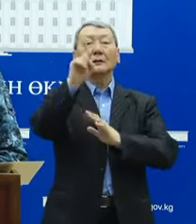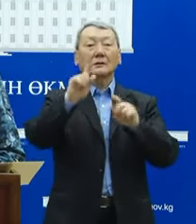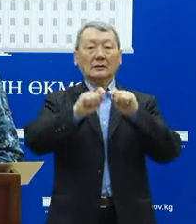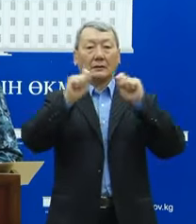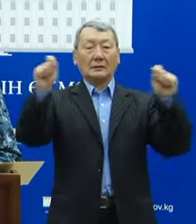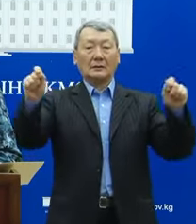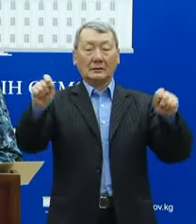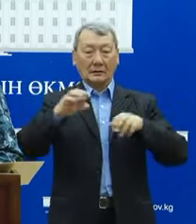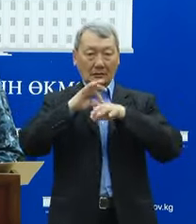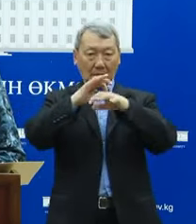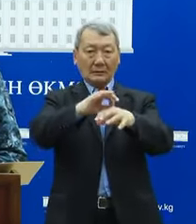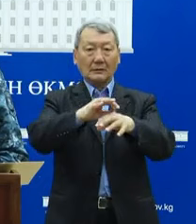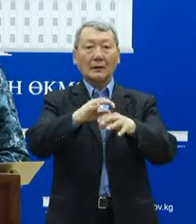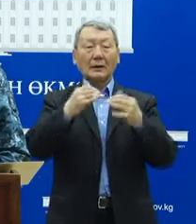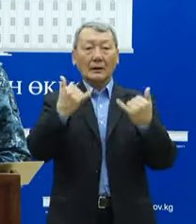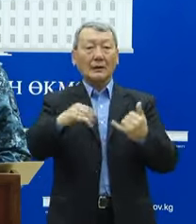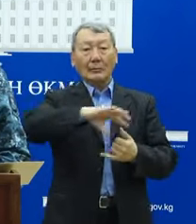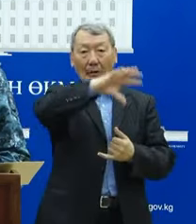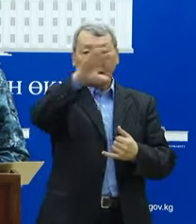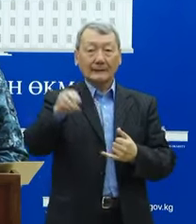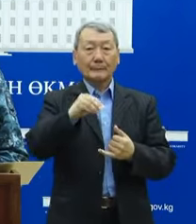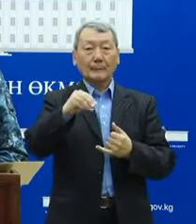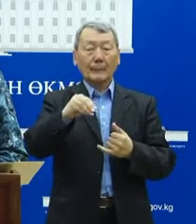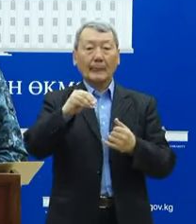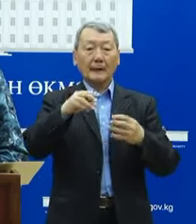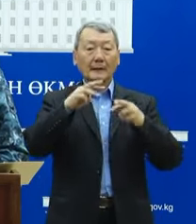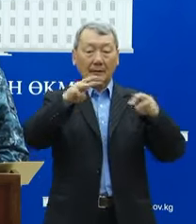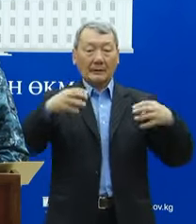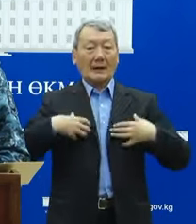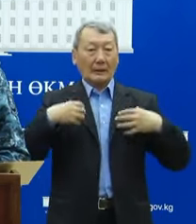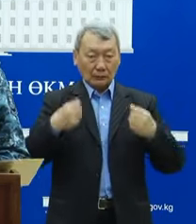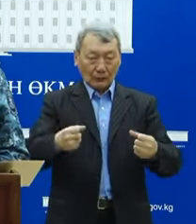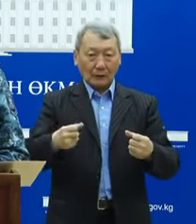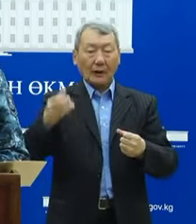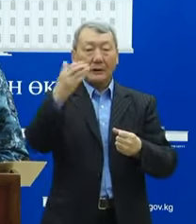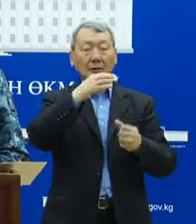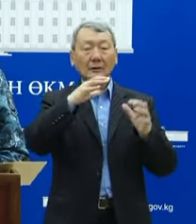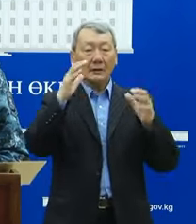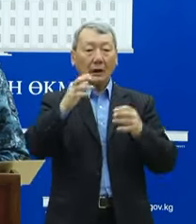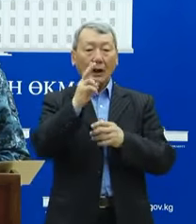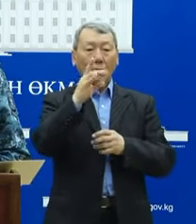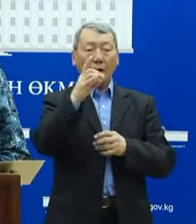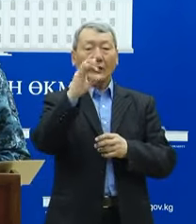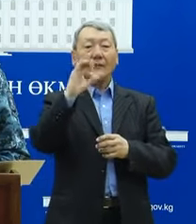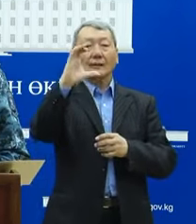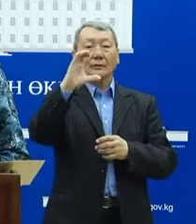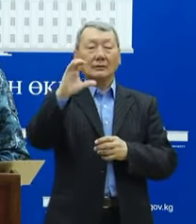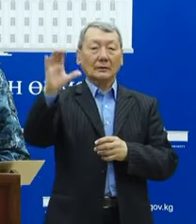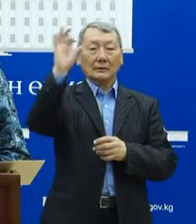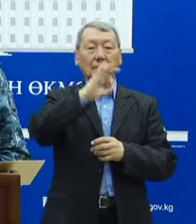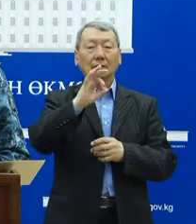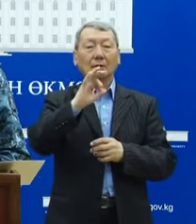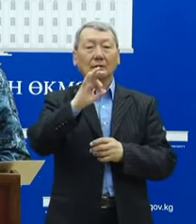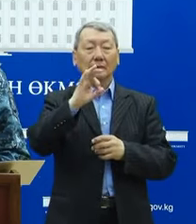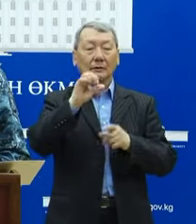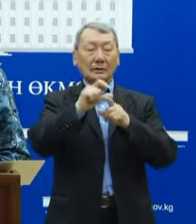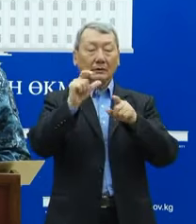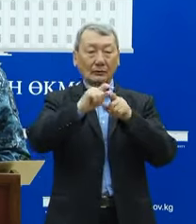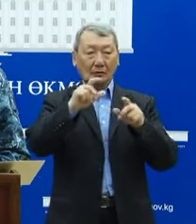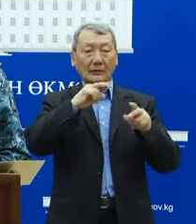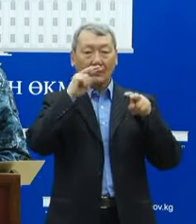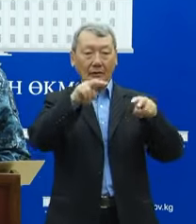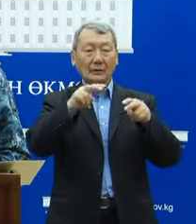чаралар алып барып атат. Сиздердин саламаттыгыңыздар сактоого жана коронавирус илдетин жайылып кетпөсүнө